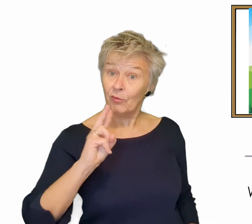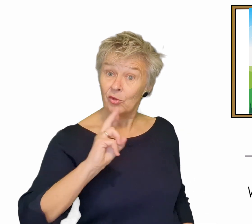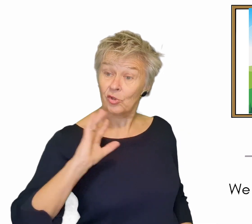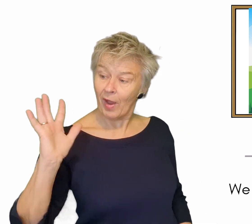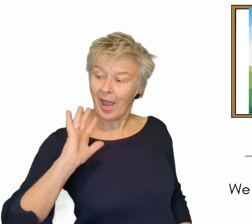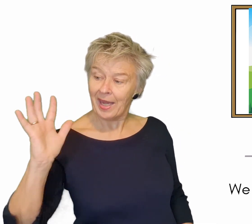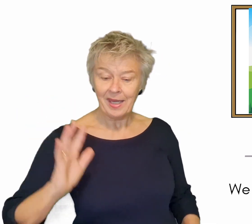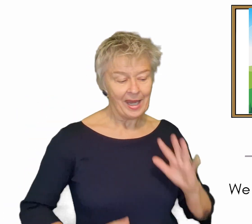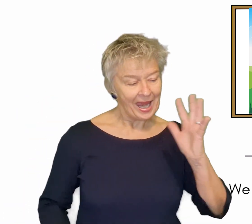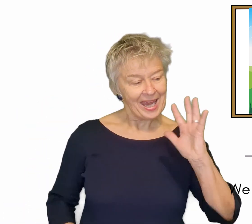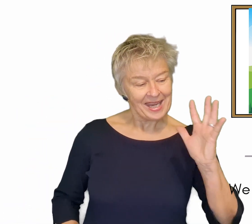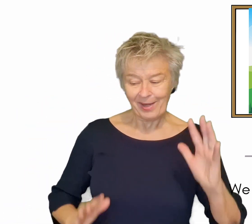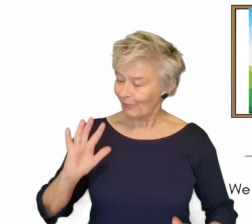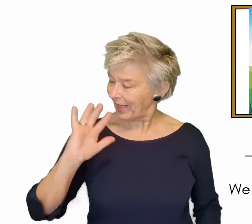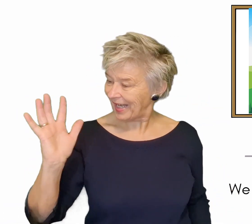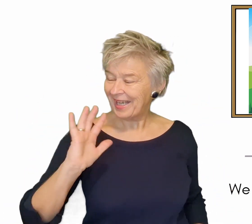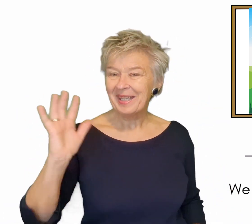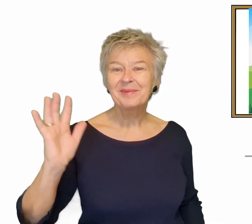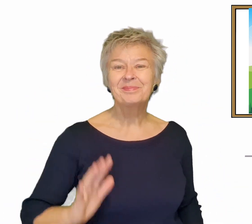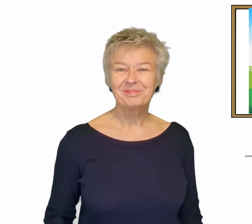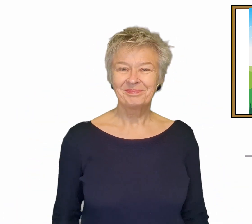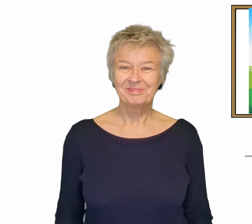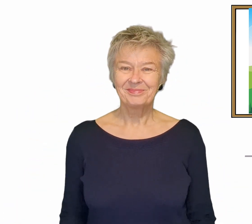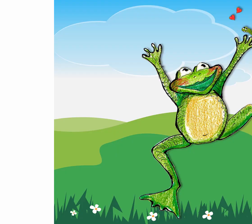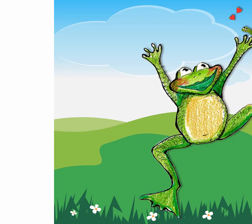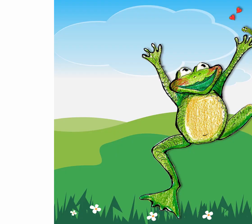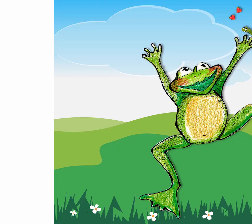We zwaaien heen en weer.